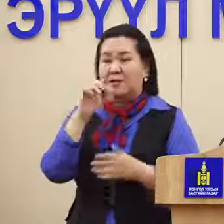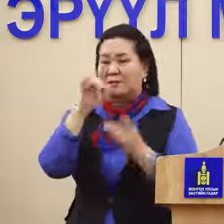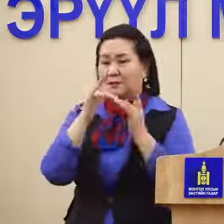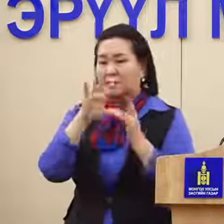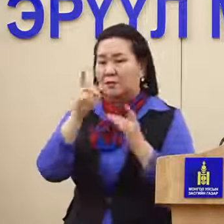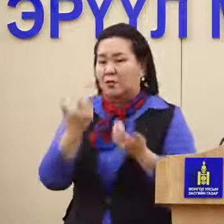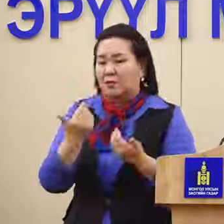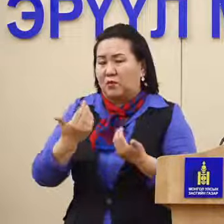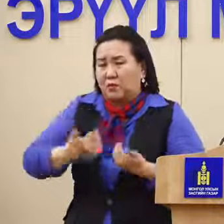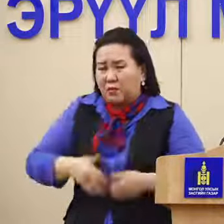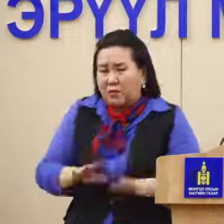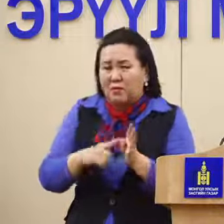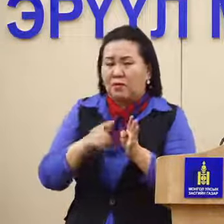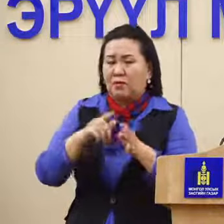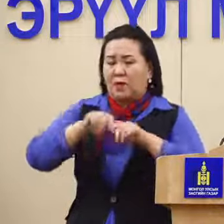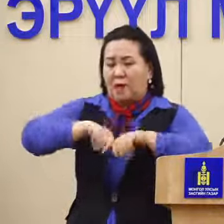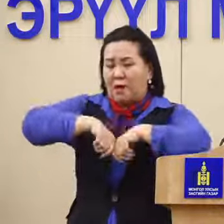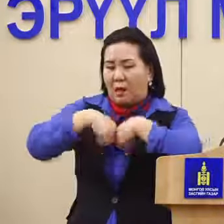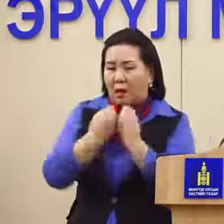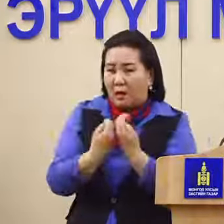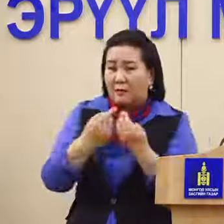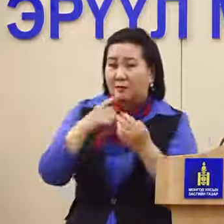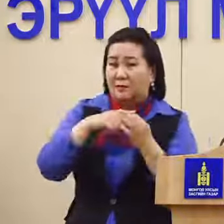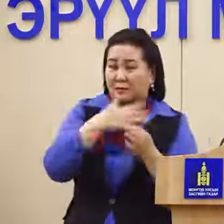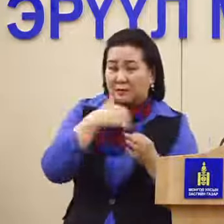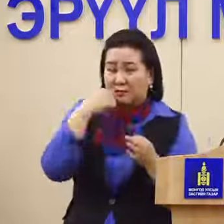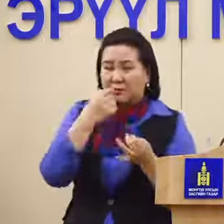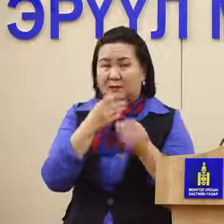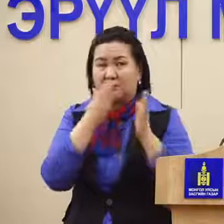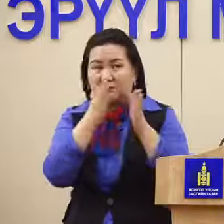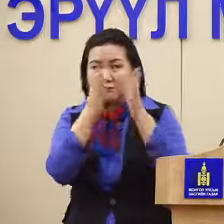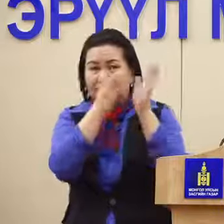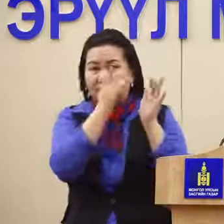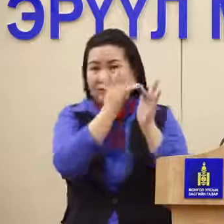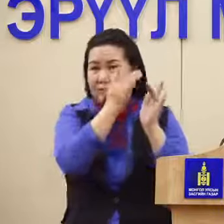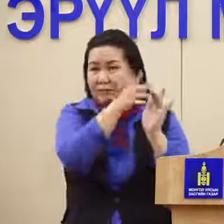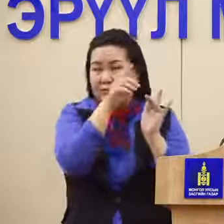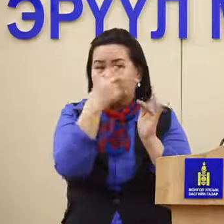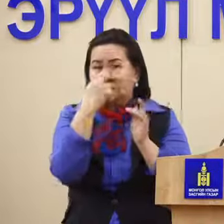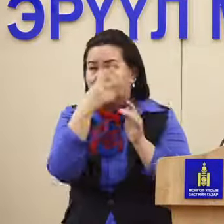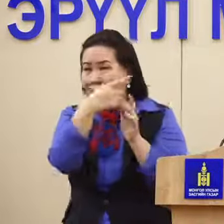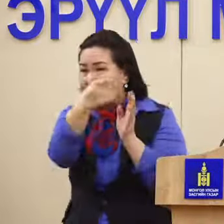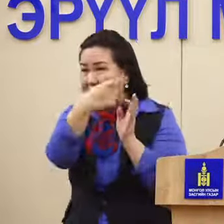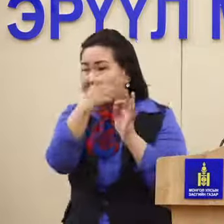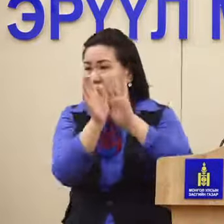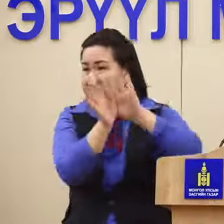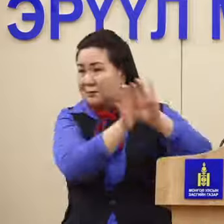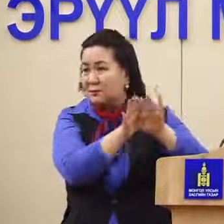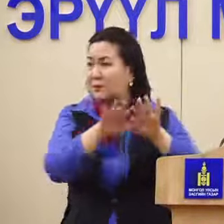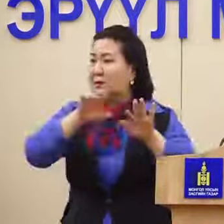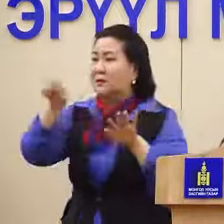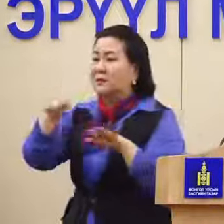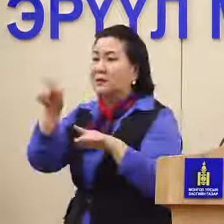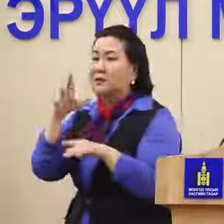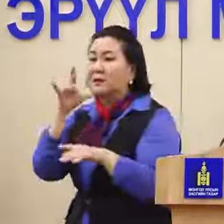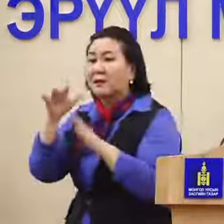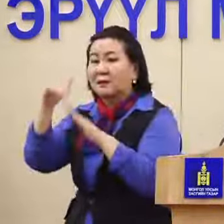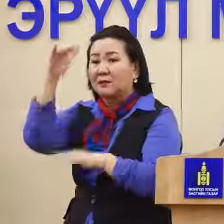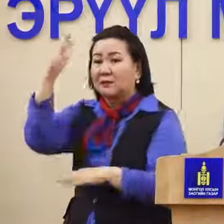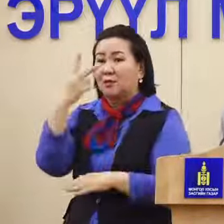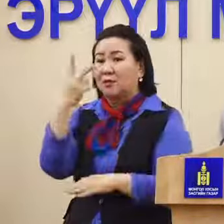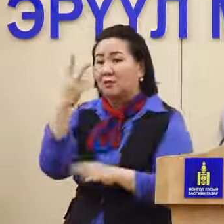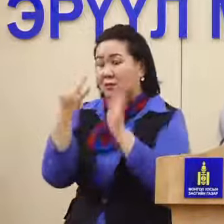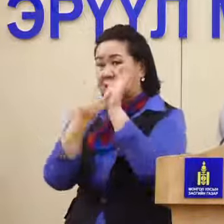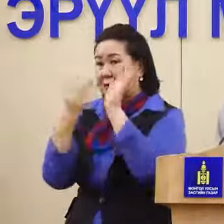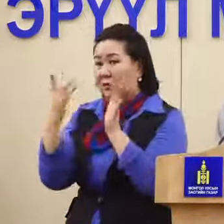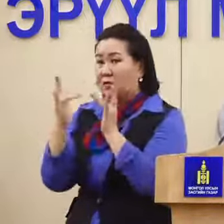хүүхэд төрөх гэмтэл болон бусад чиглэлээр ажиллаж байгаа зарим оруудыг хасаа цаана нь бол яг насан туршидтын 273